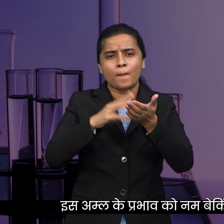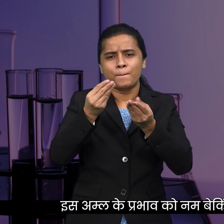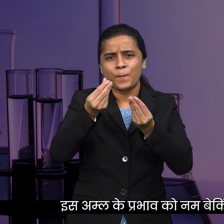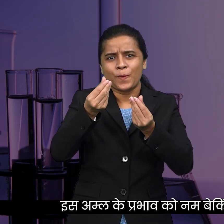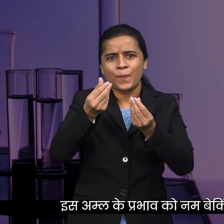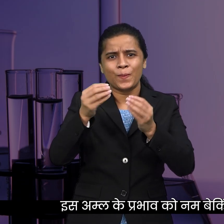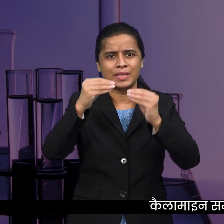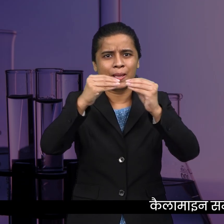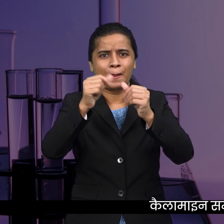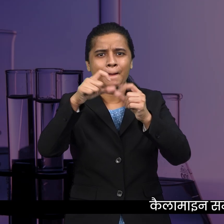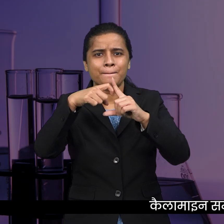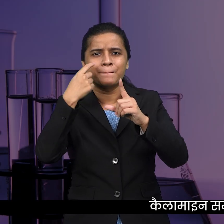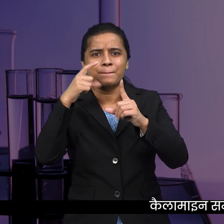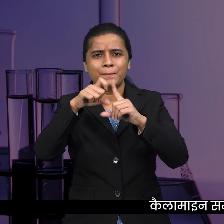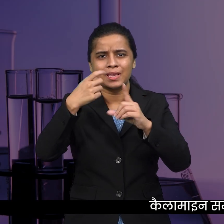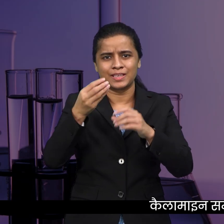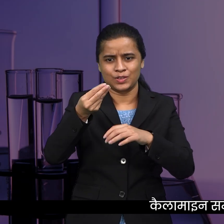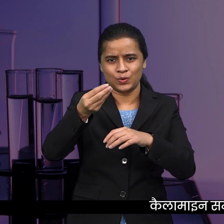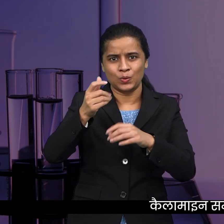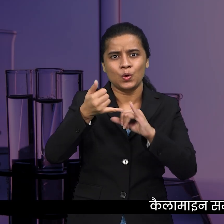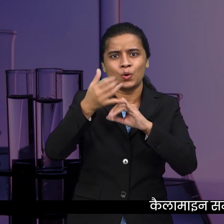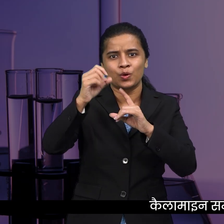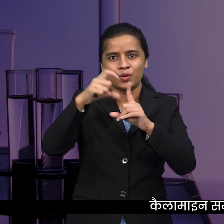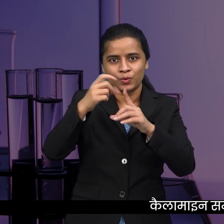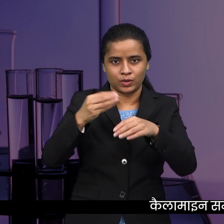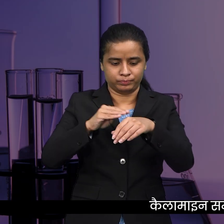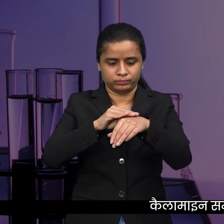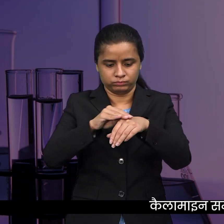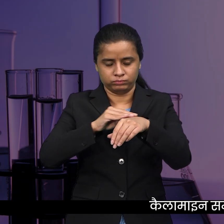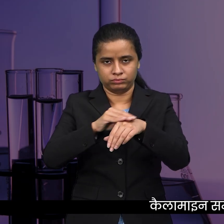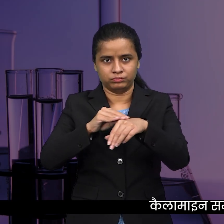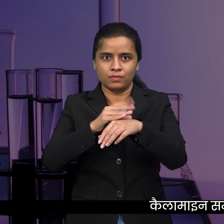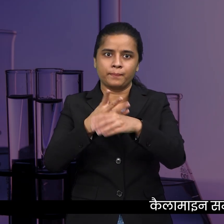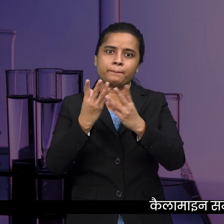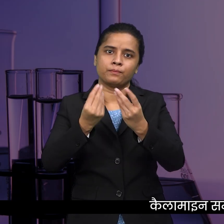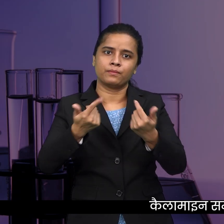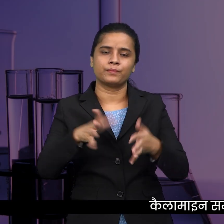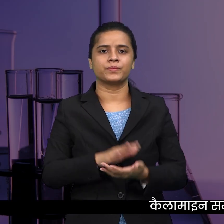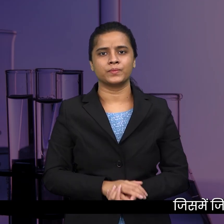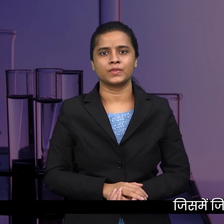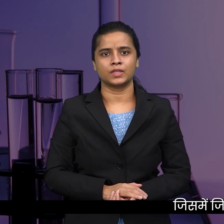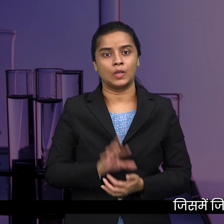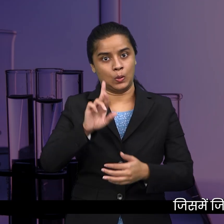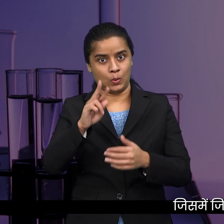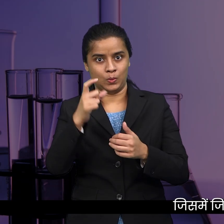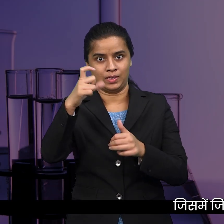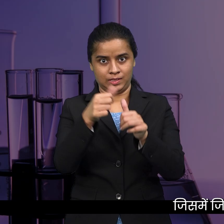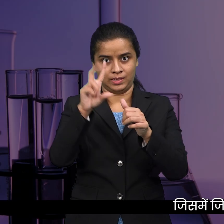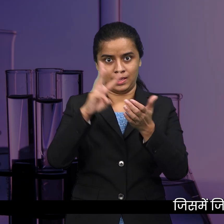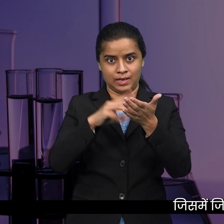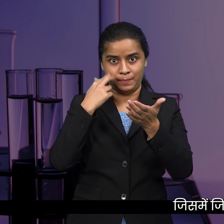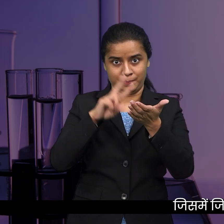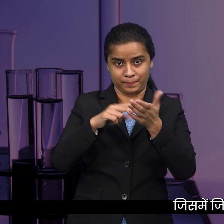या कैलामाइन समाधान को रगड़ सकते हैं, जिसमें